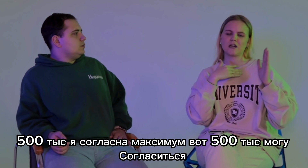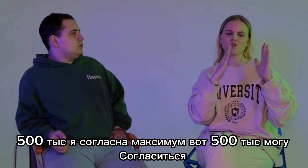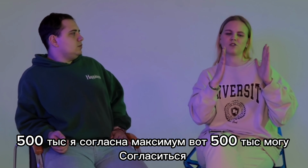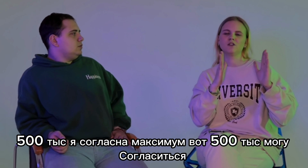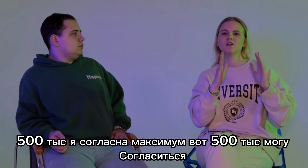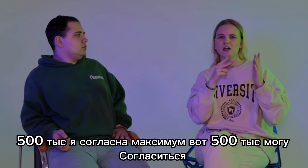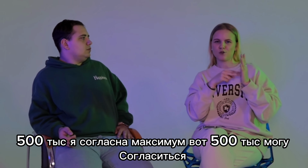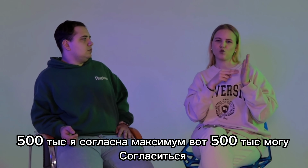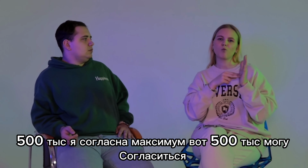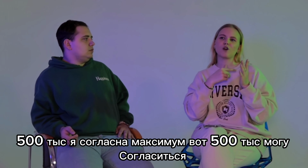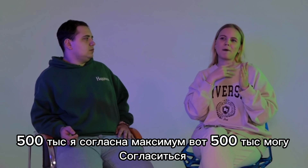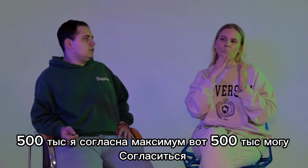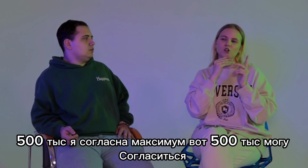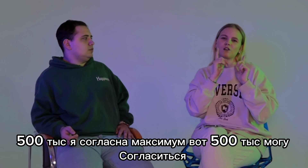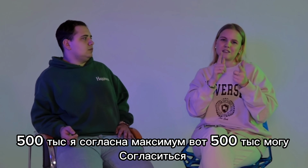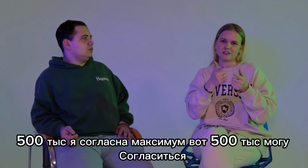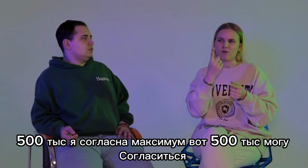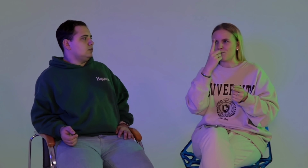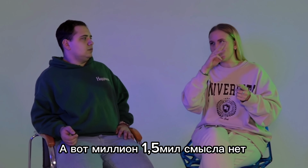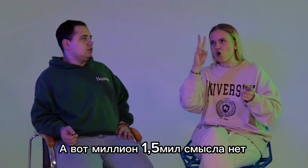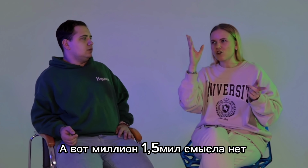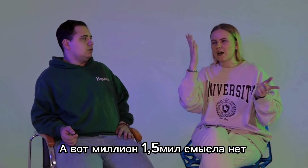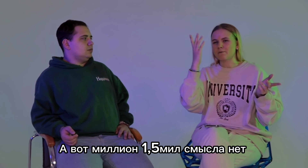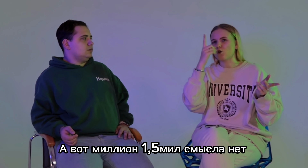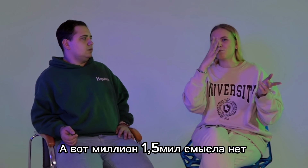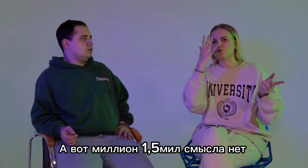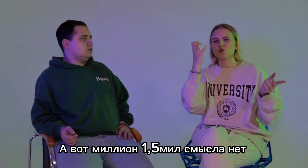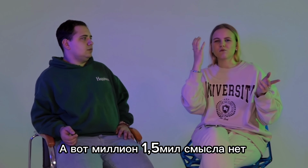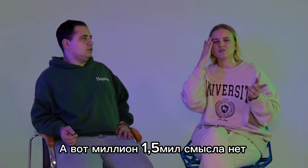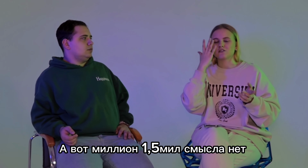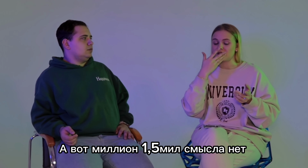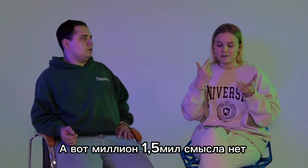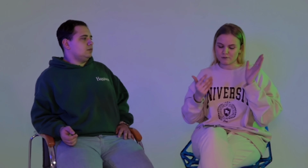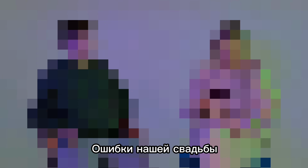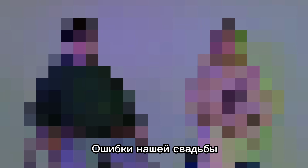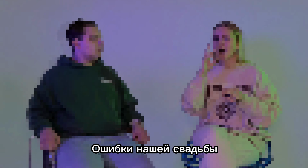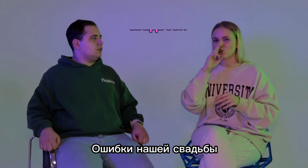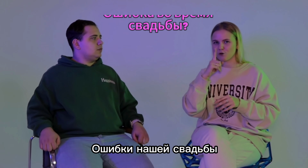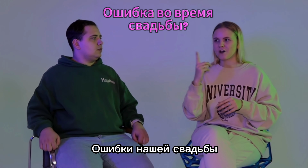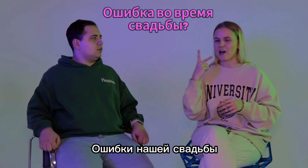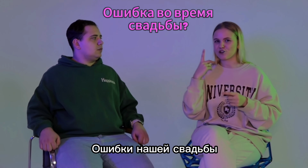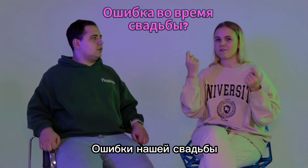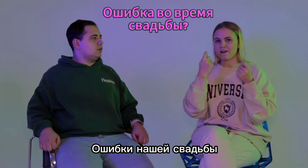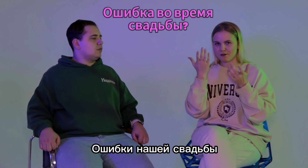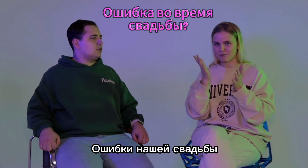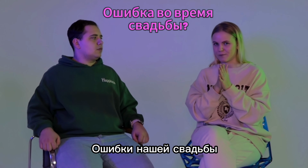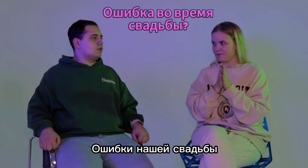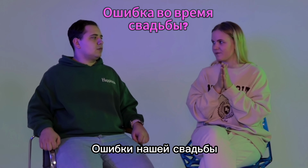я вот эту сумму я могу согласить, а вот 1 000 000, там 1 500 000, ну что нет. Огромная ошибка нашей свадьбы.